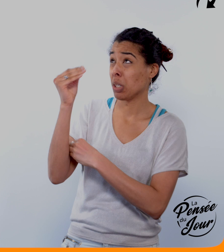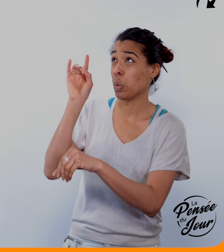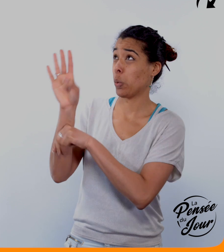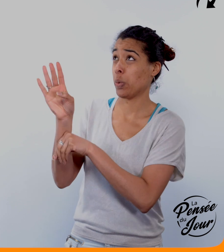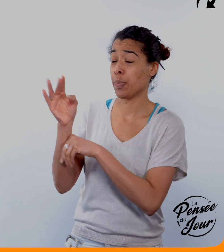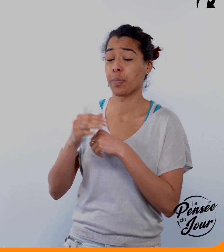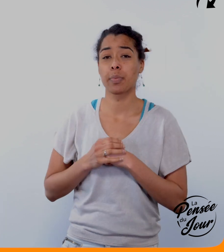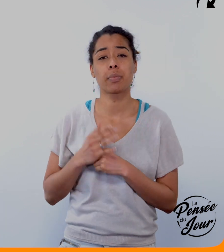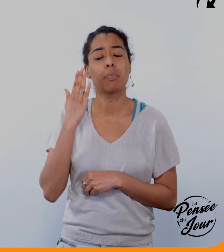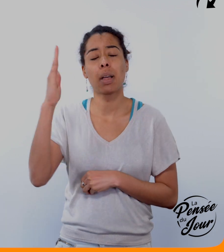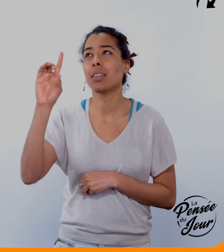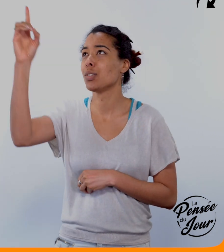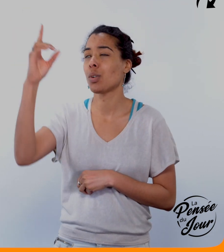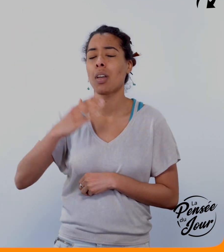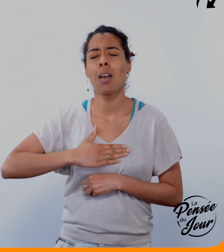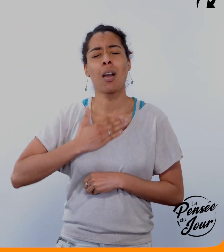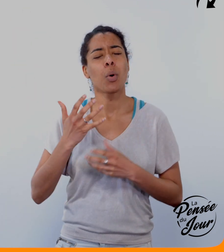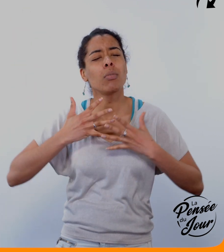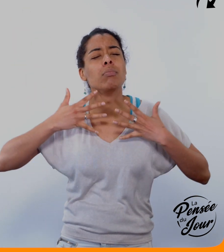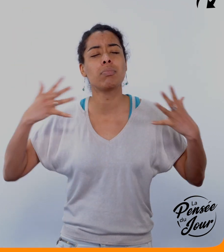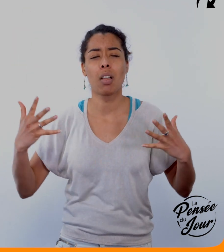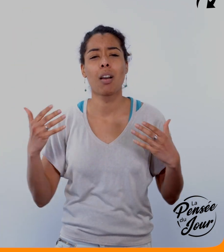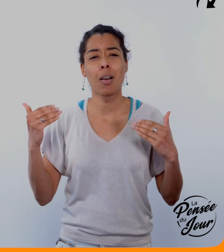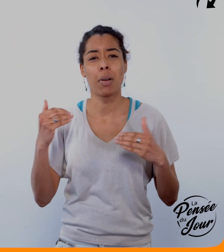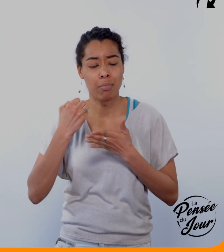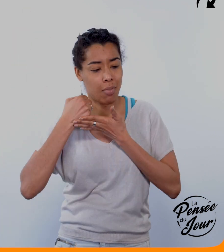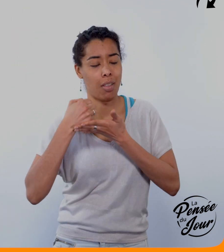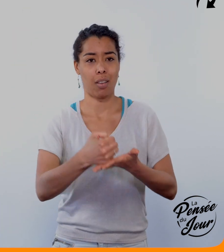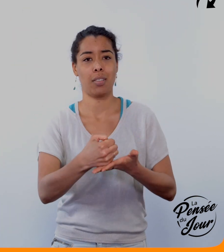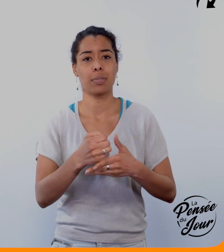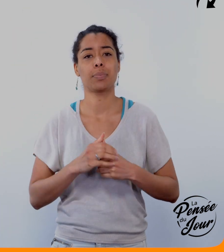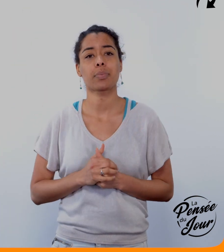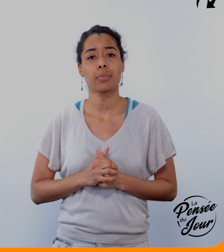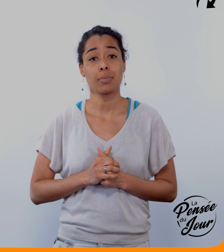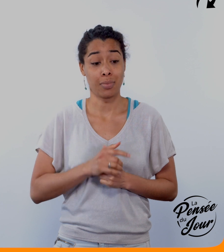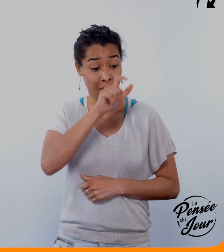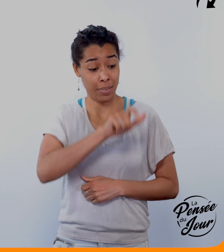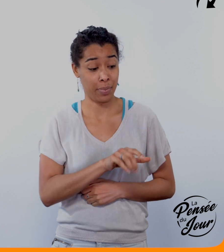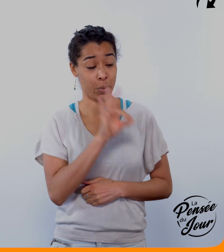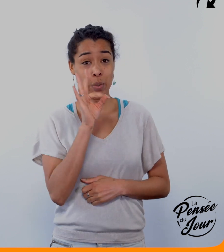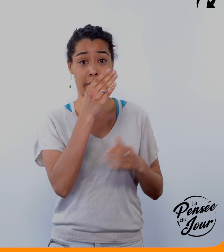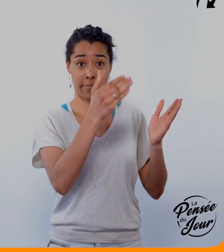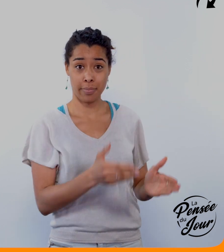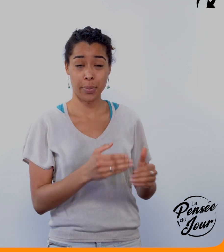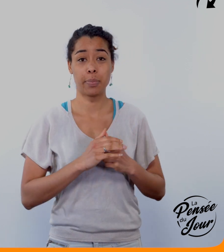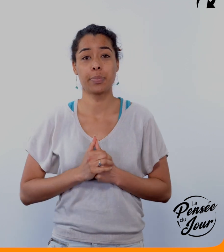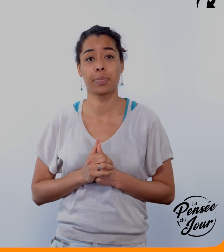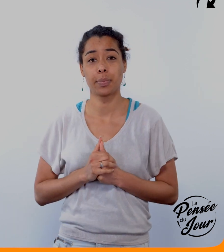son amour infini, veut leur venir en aide et a choisi Gédéon. Il va lui donner toute la